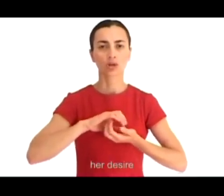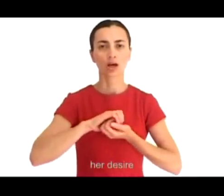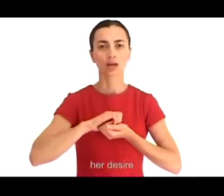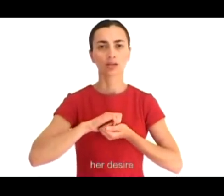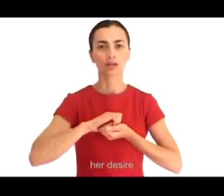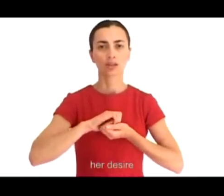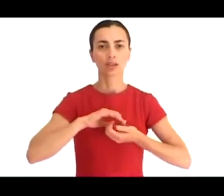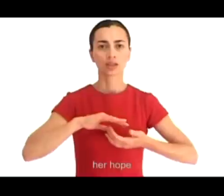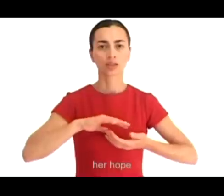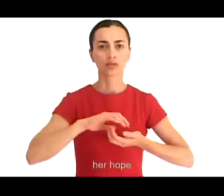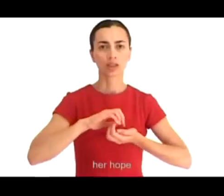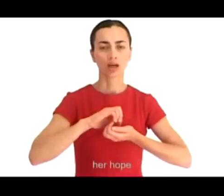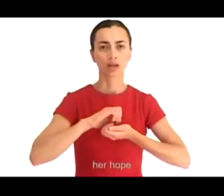רצונה, תקוותה